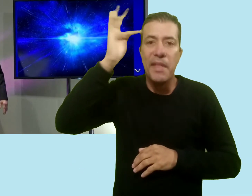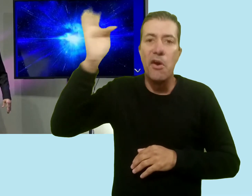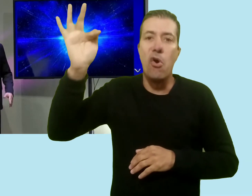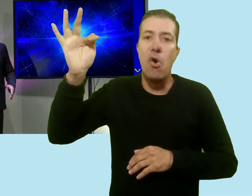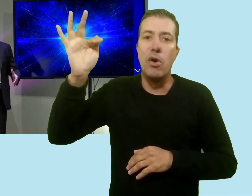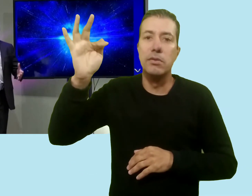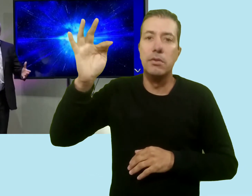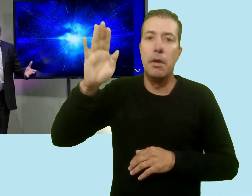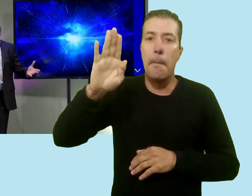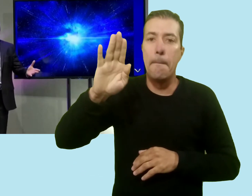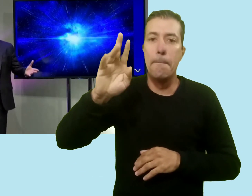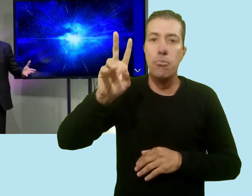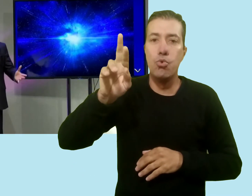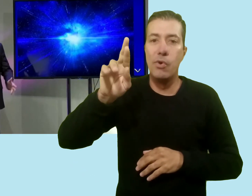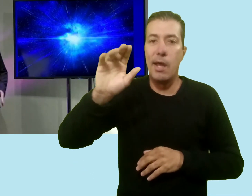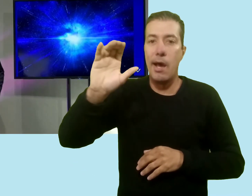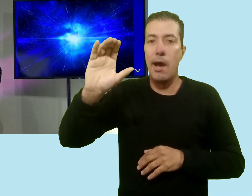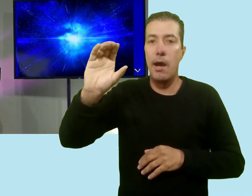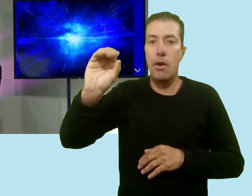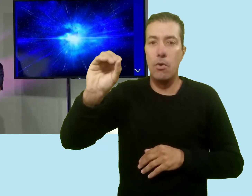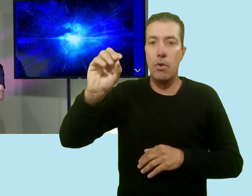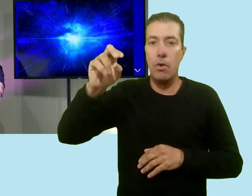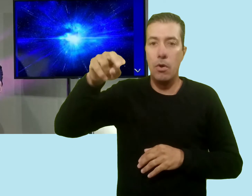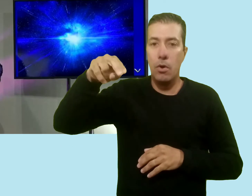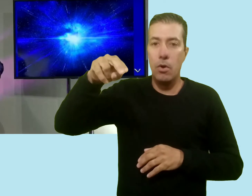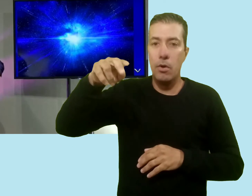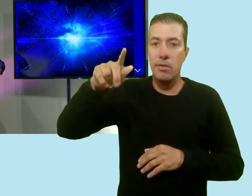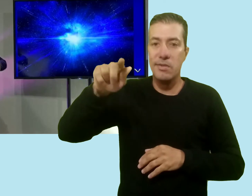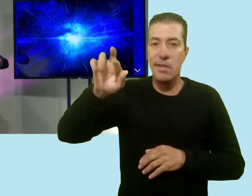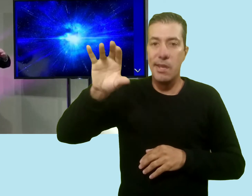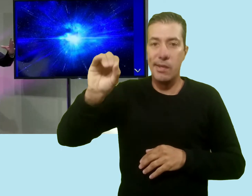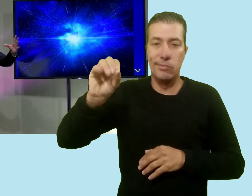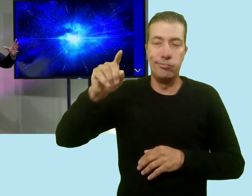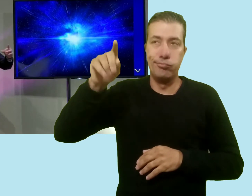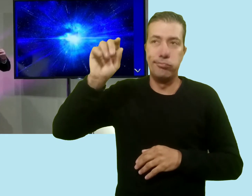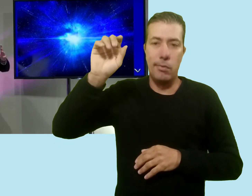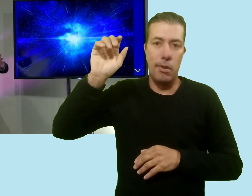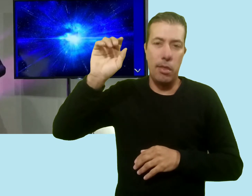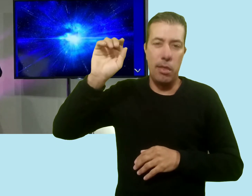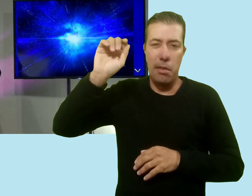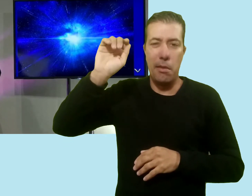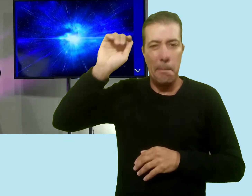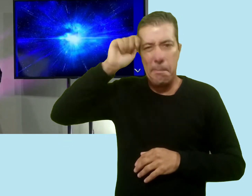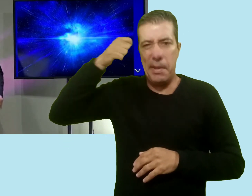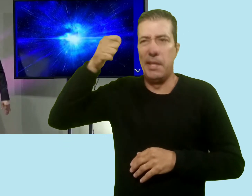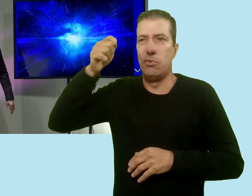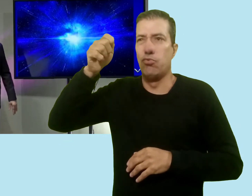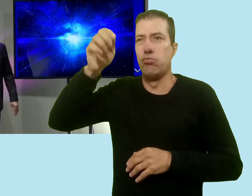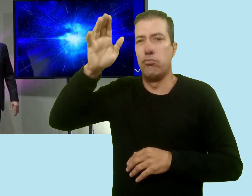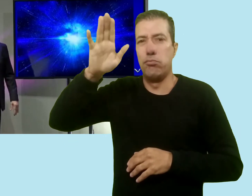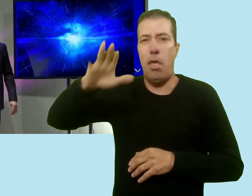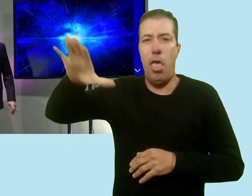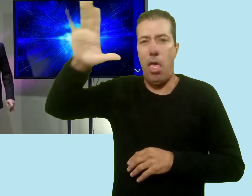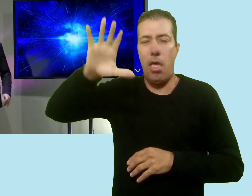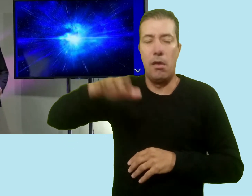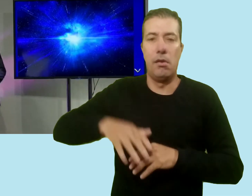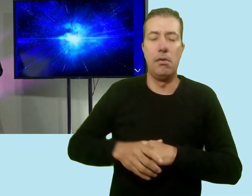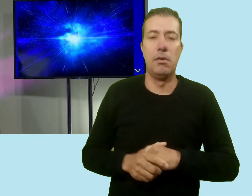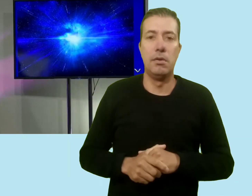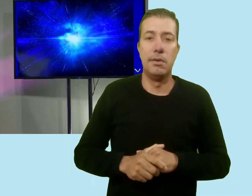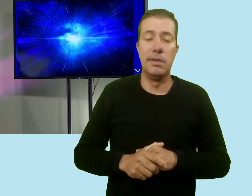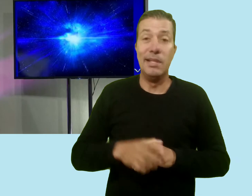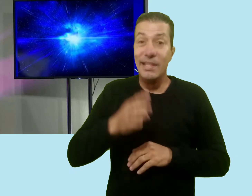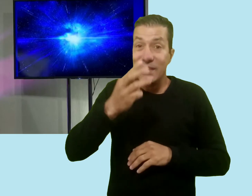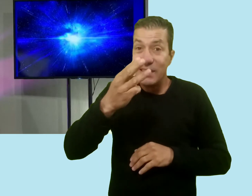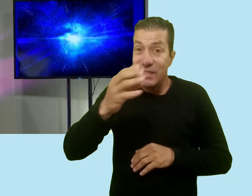era o teórico dos buracos negros, lembra disso? Então ficou famoso a teoria dos buracos negros. 30 anos